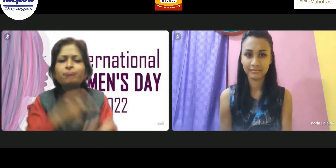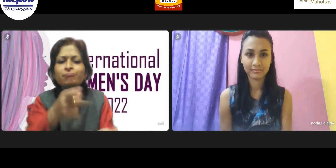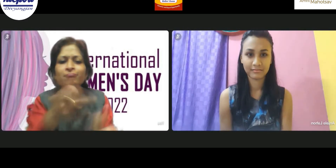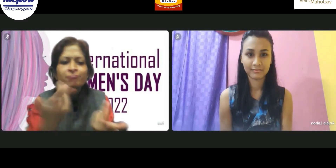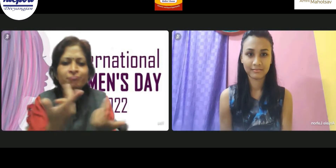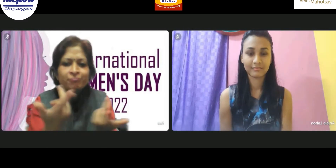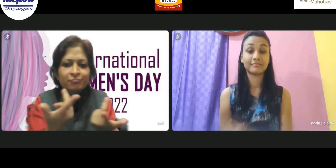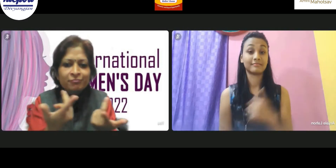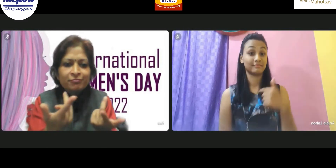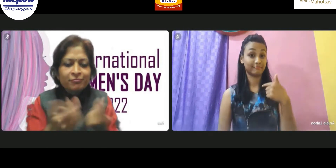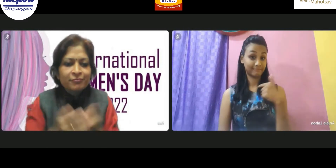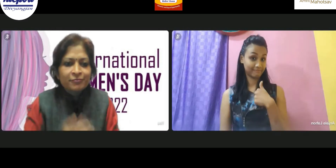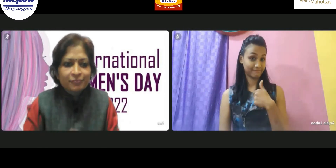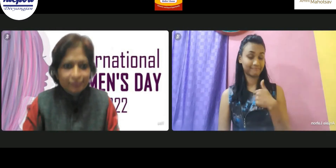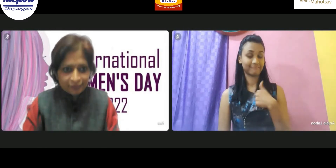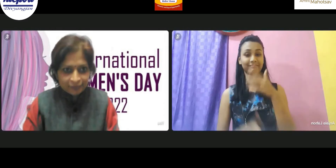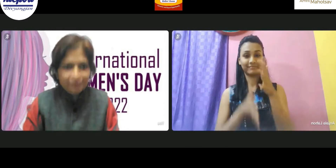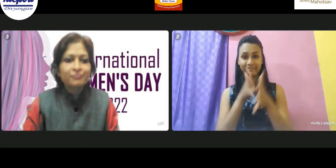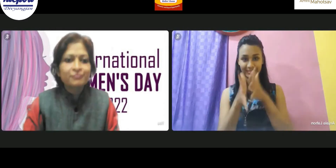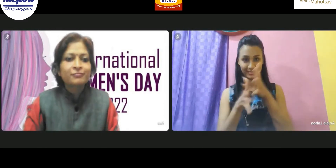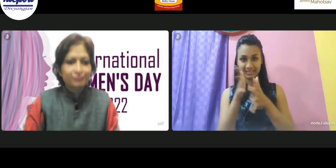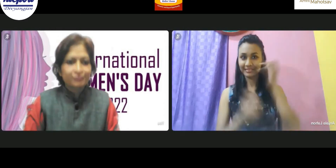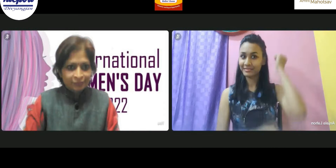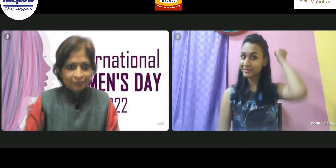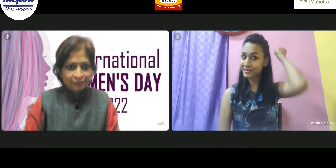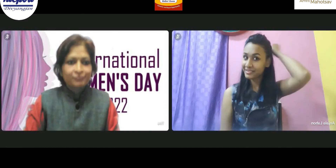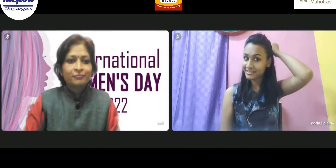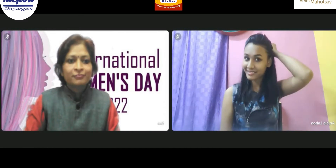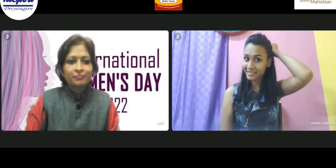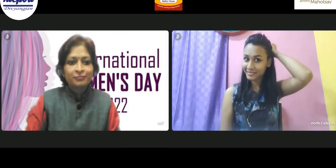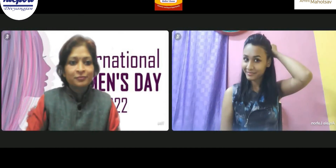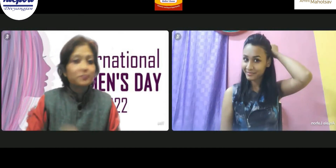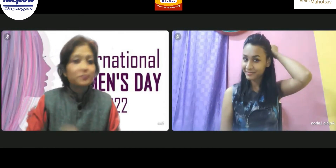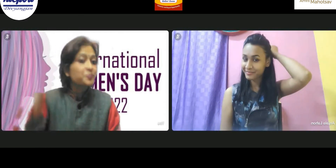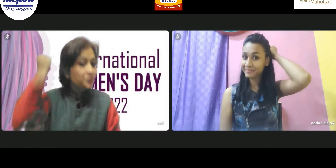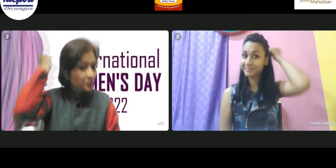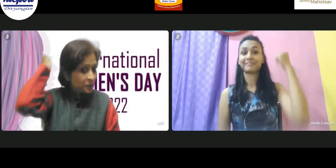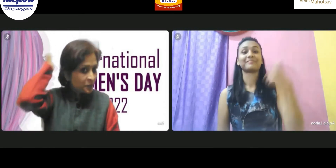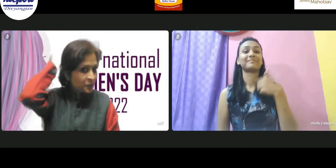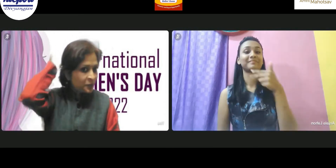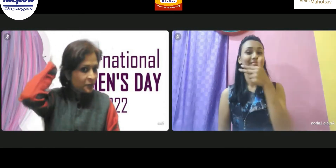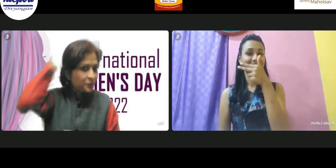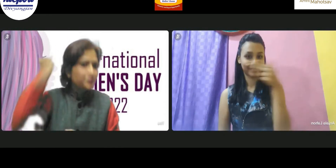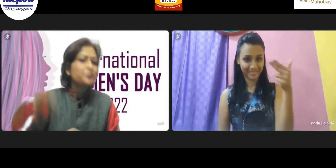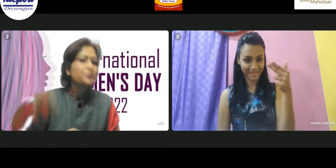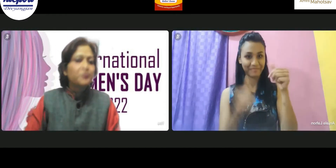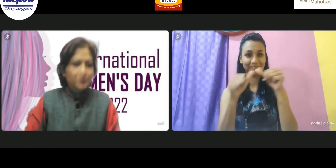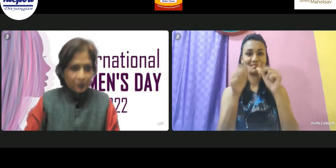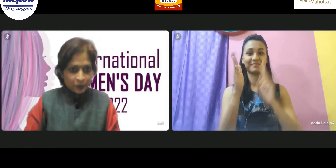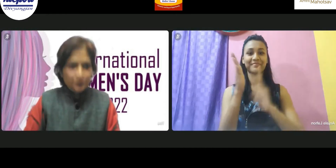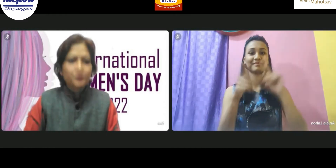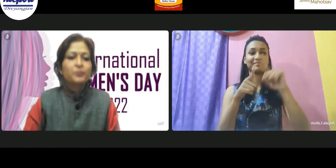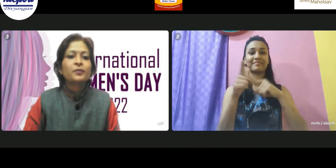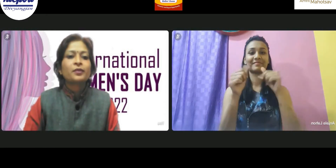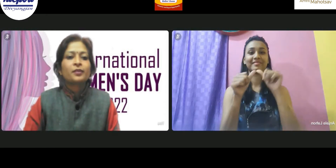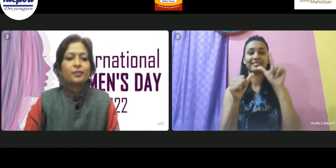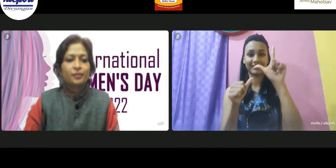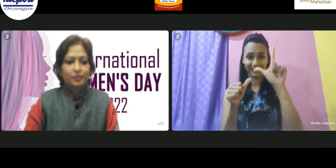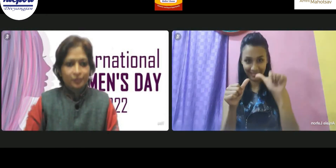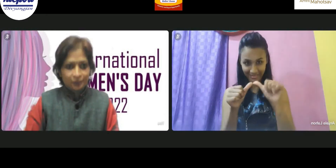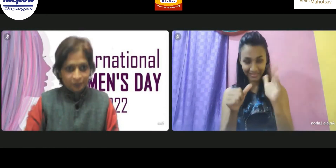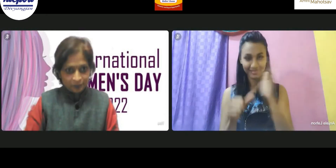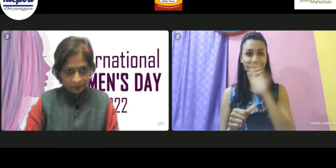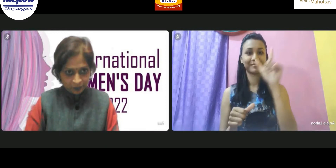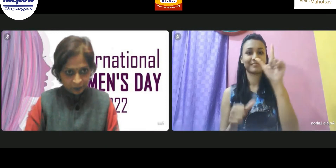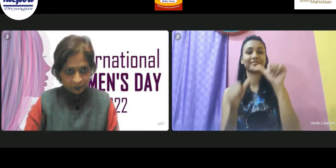एंजेला, आपका साइन नेम क्या है? मेरा साइन नेम ये है। और मेरा नाम है